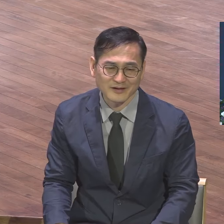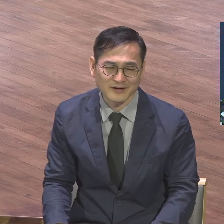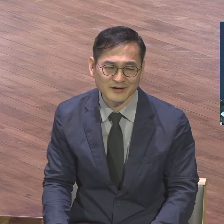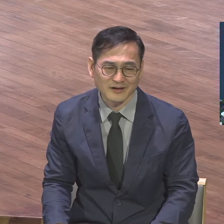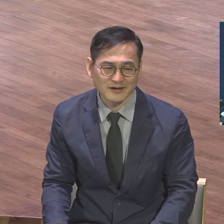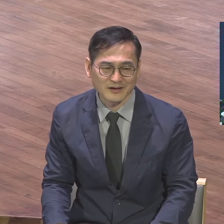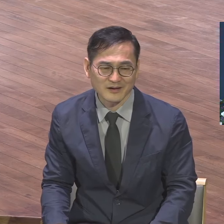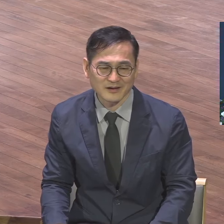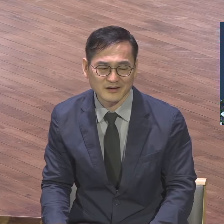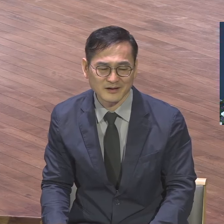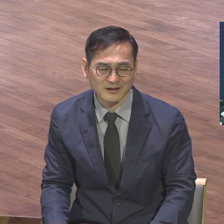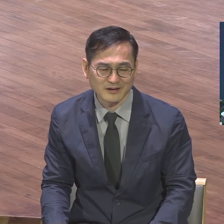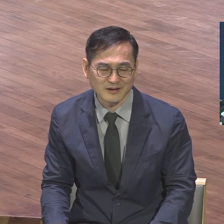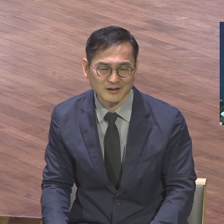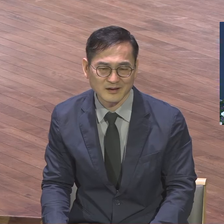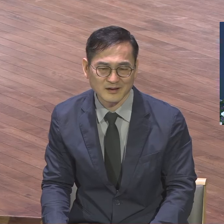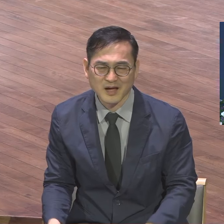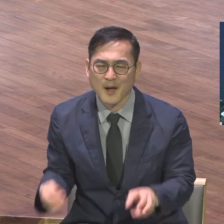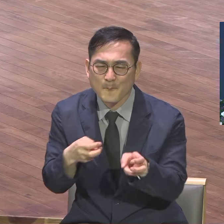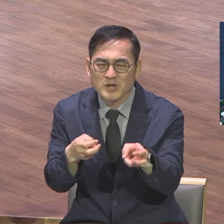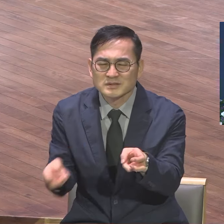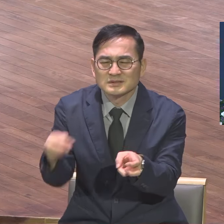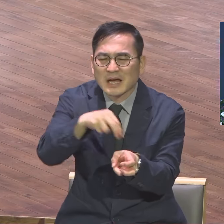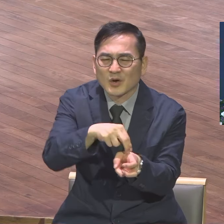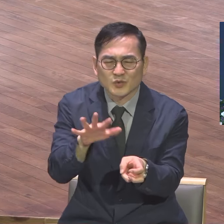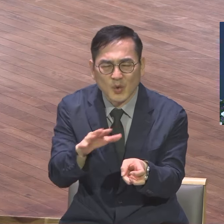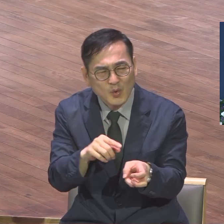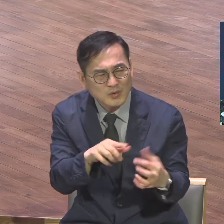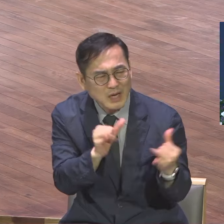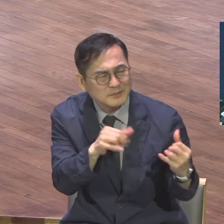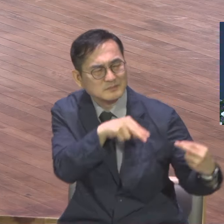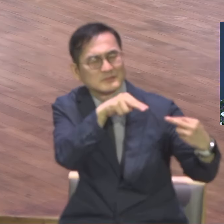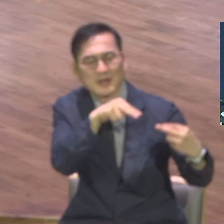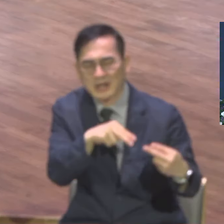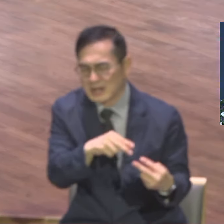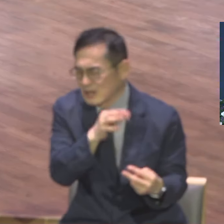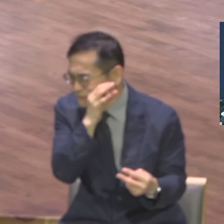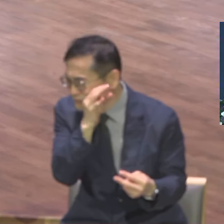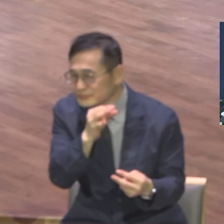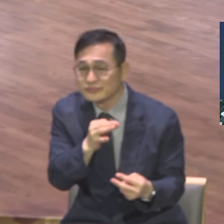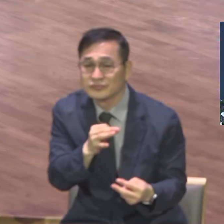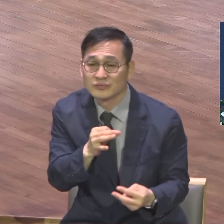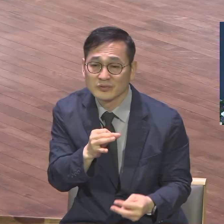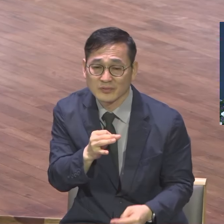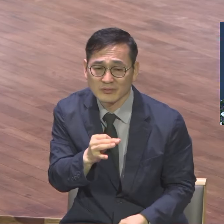있었어요. 버스를 타기를 두려웠던 그런 사람이었어요. 그런데